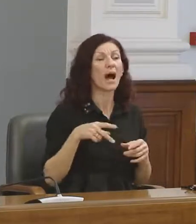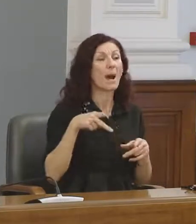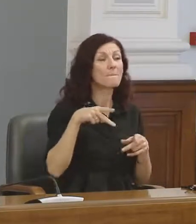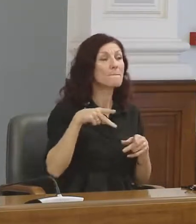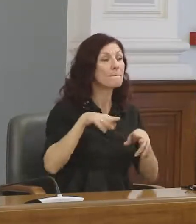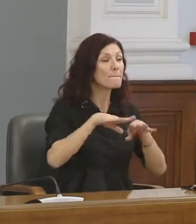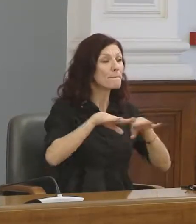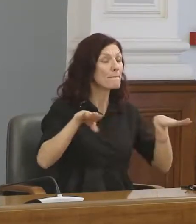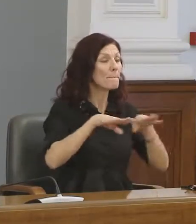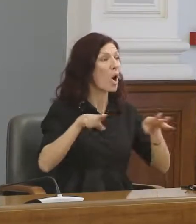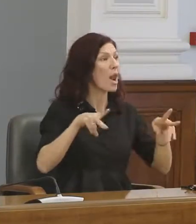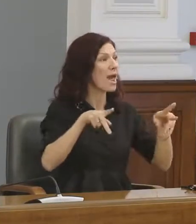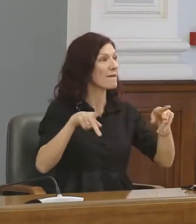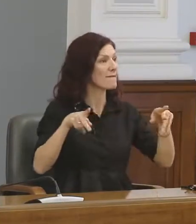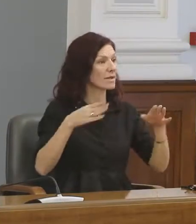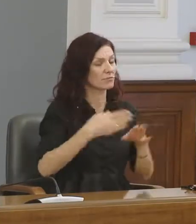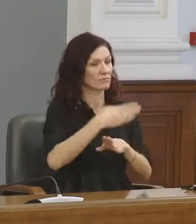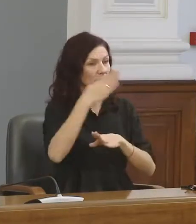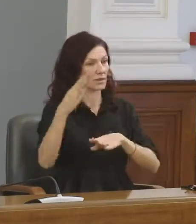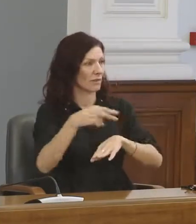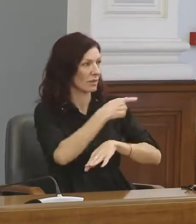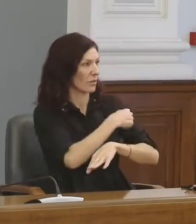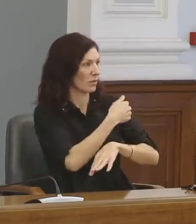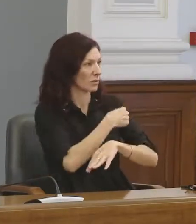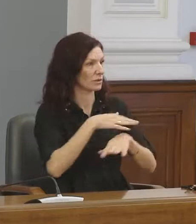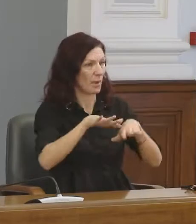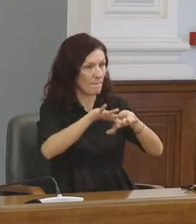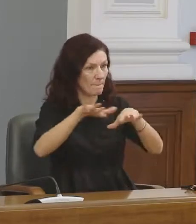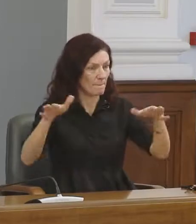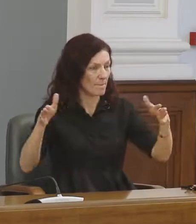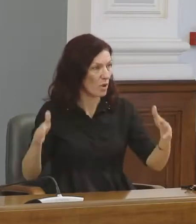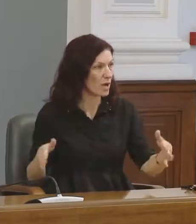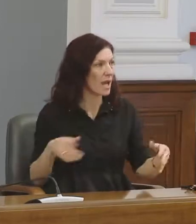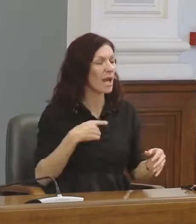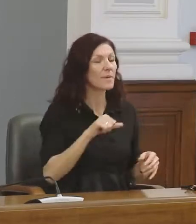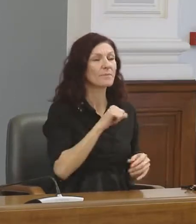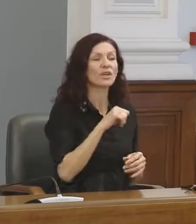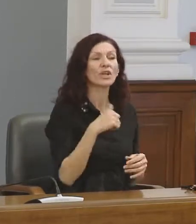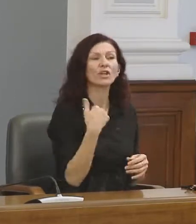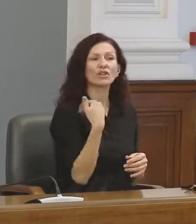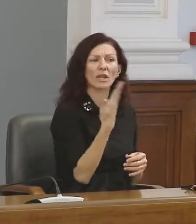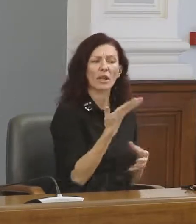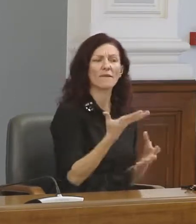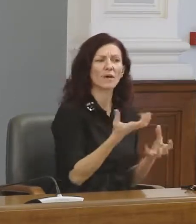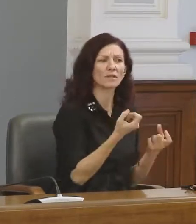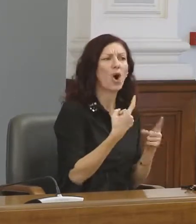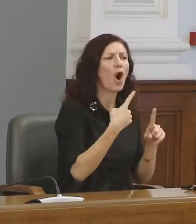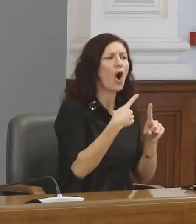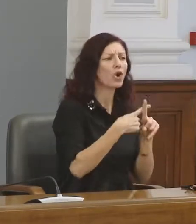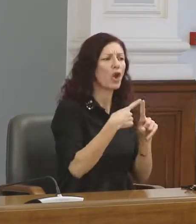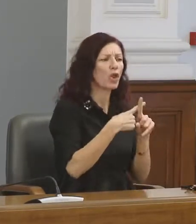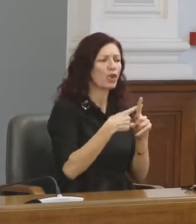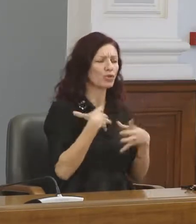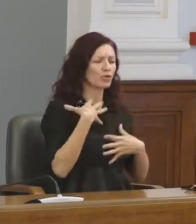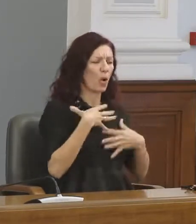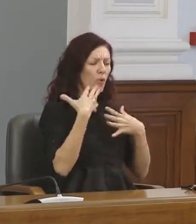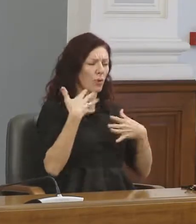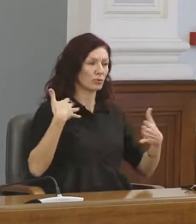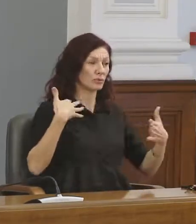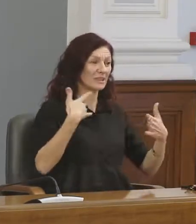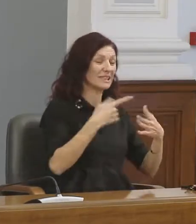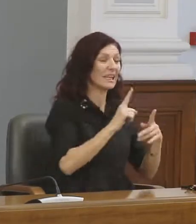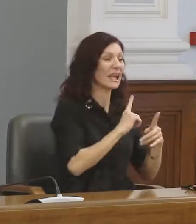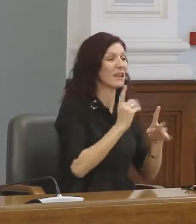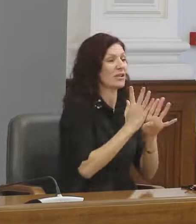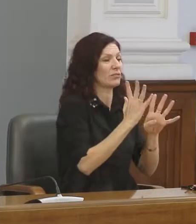болници? И втория ми въпрос е, ще се даде ли възможност на хронично болните да не чакат пред кабинетите за рецепти